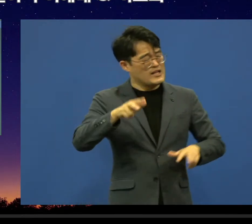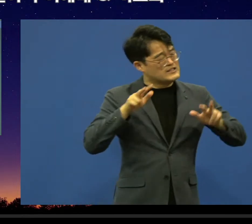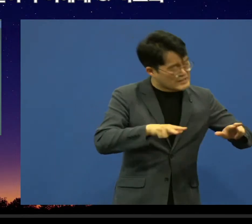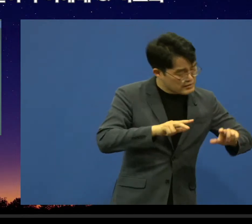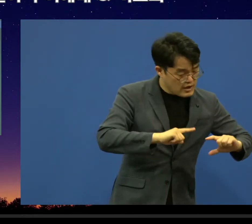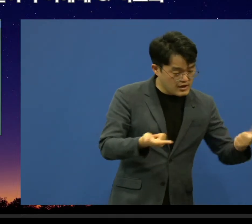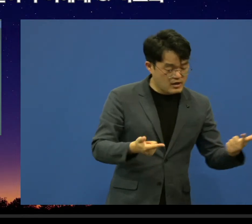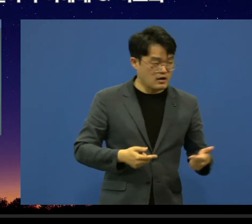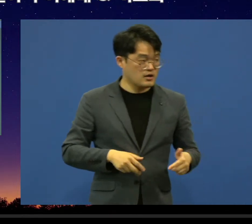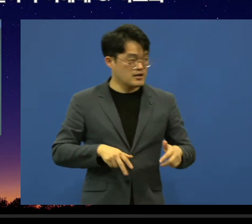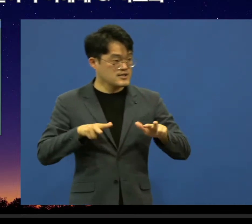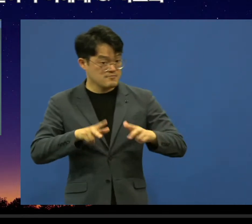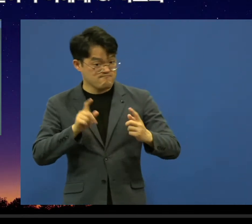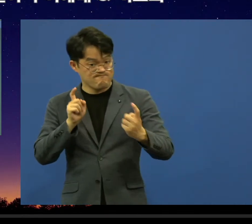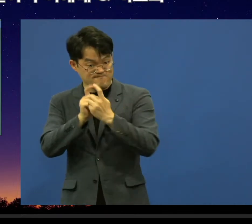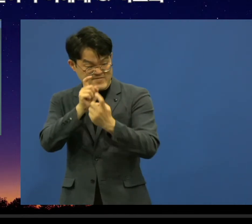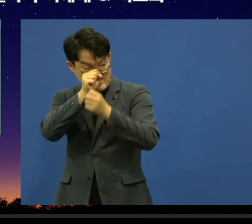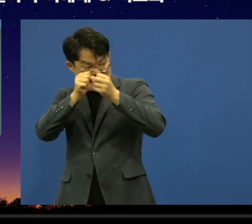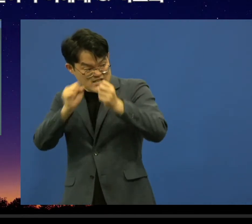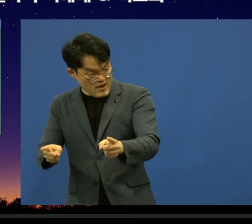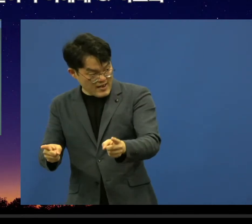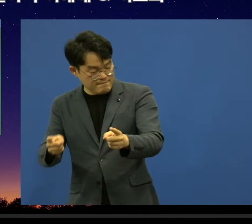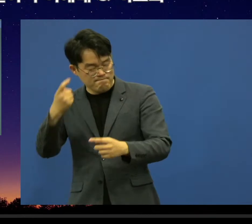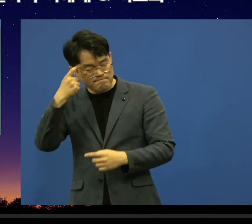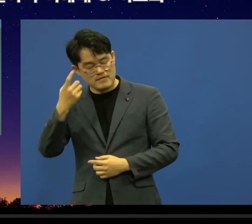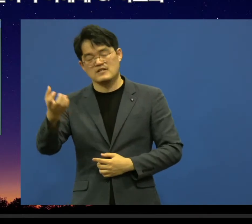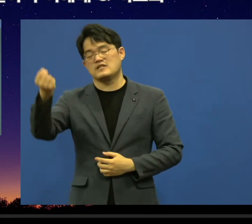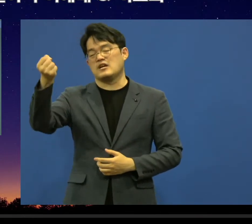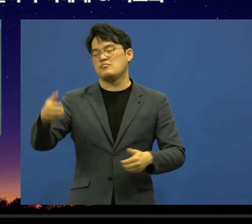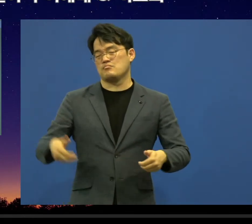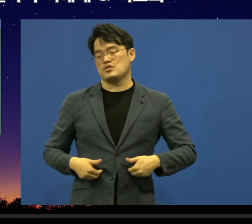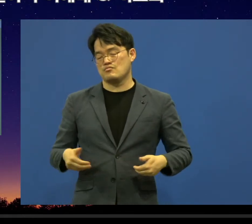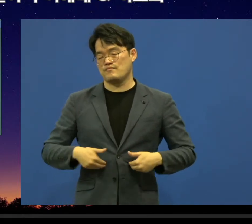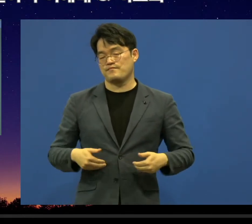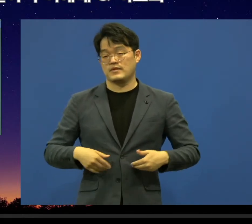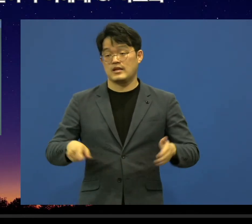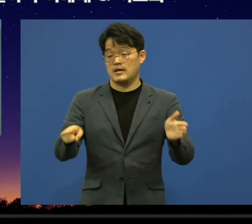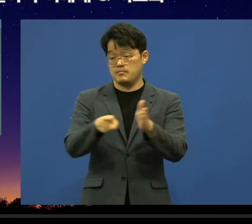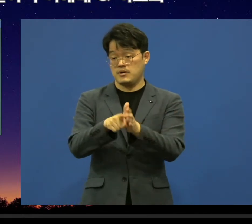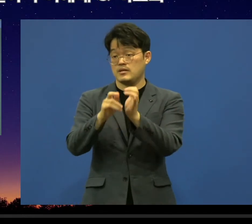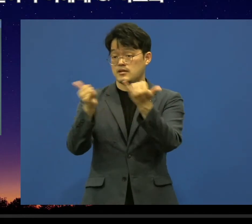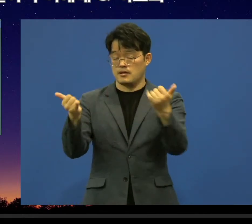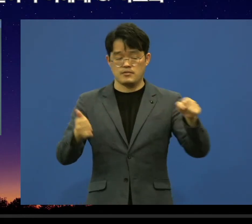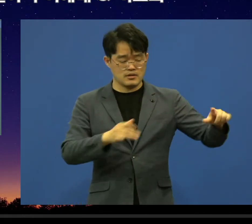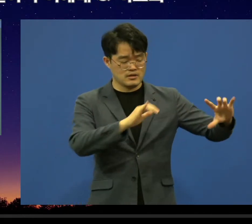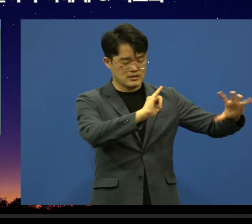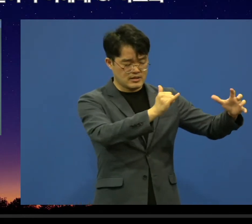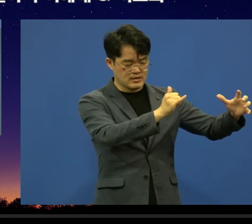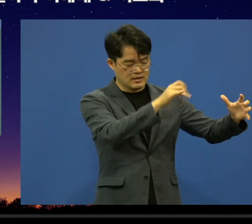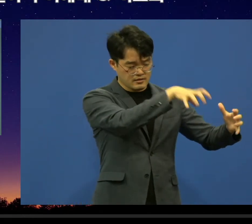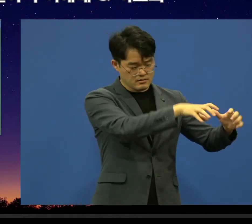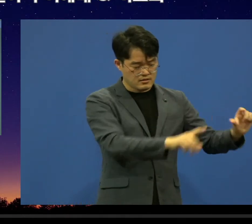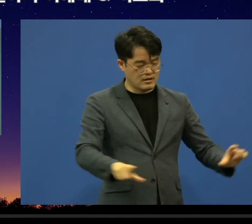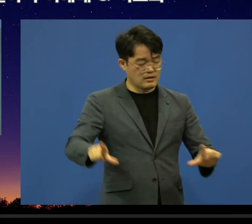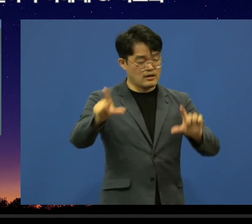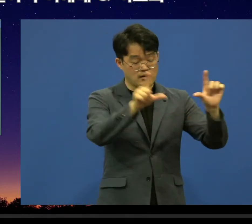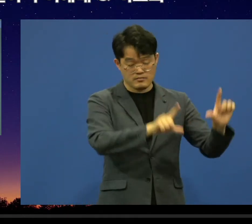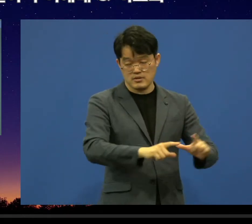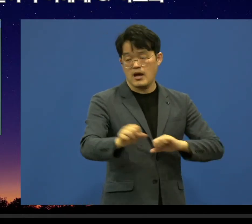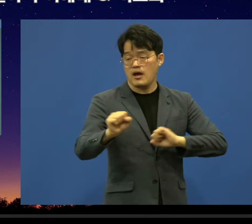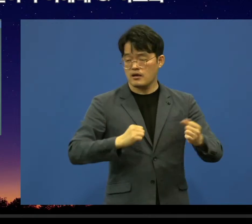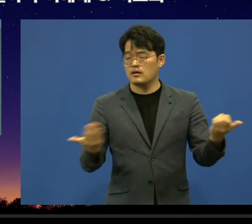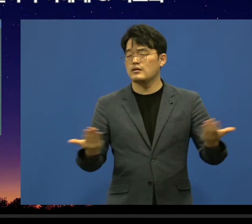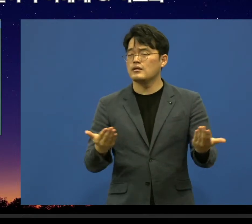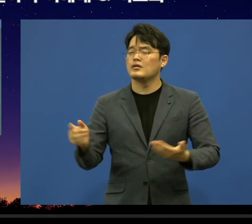축복합니다. 신자는 다르게 들을 때 경쟁력이 있어요. 신자가 이 세상에서 해야 할 일이 있다면 다르게